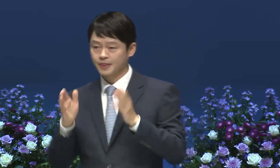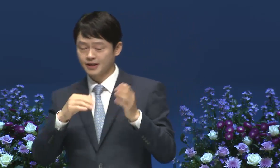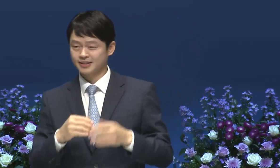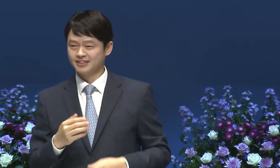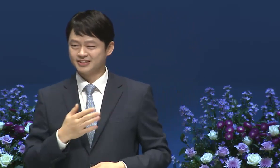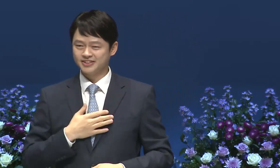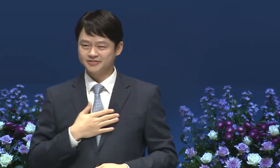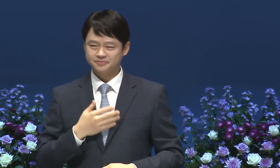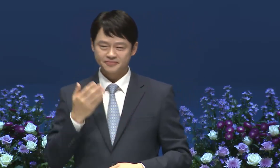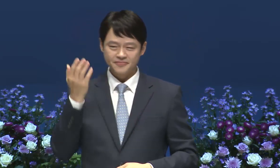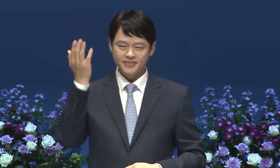것입니다.